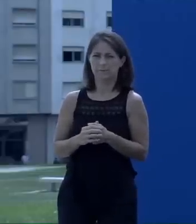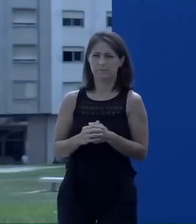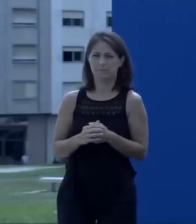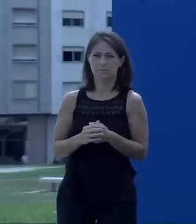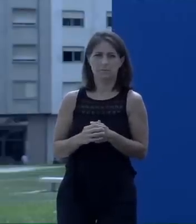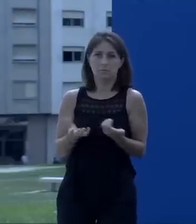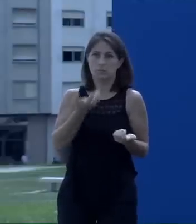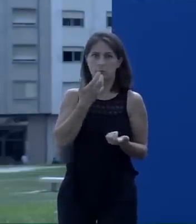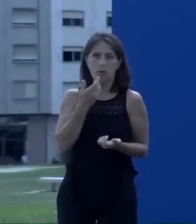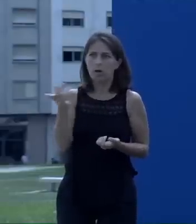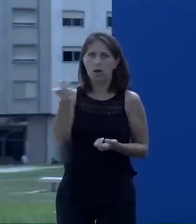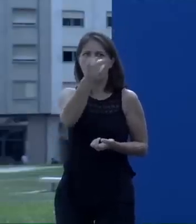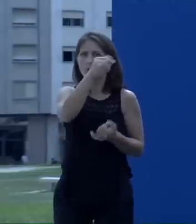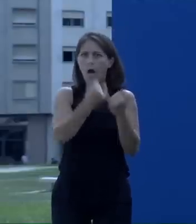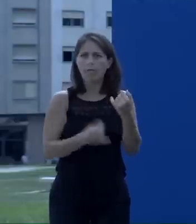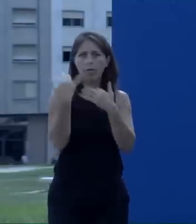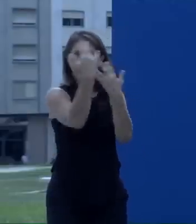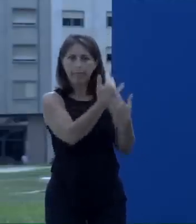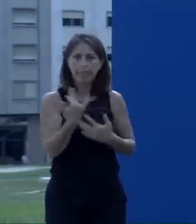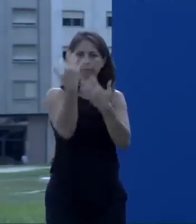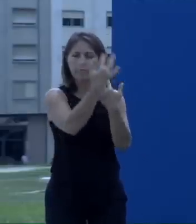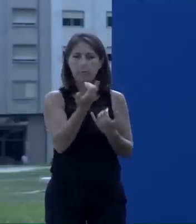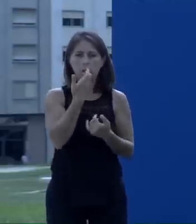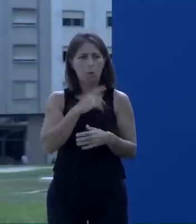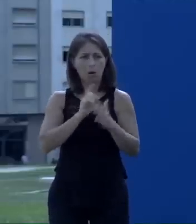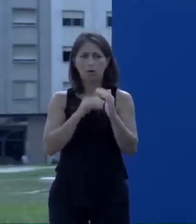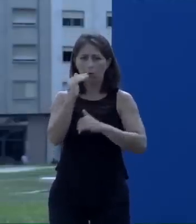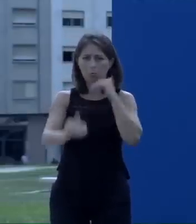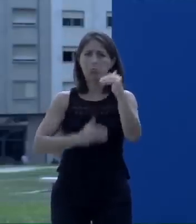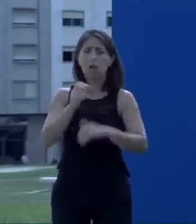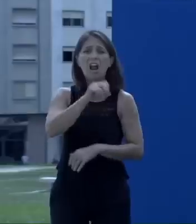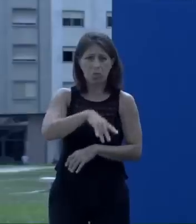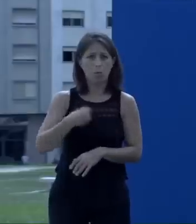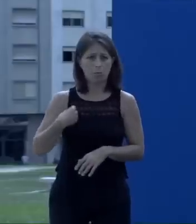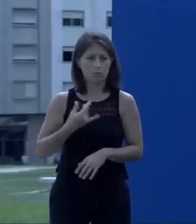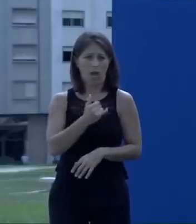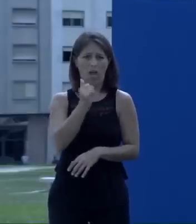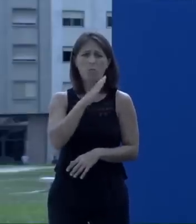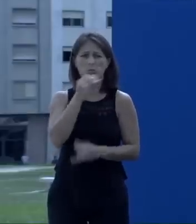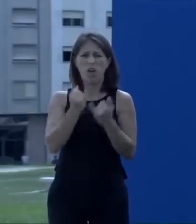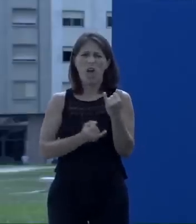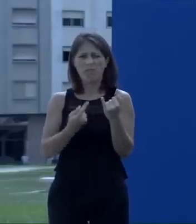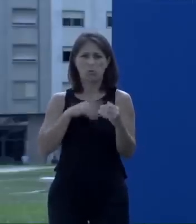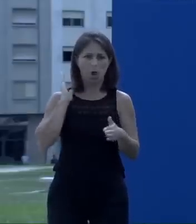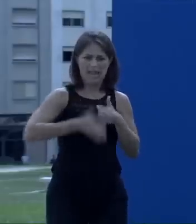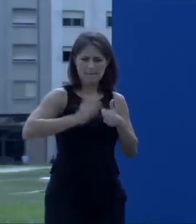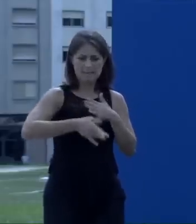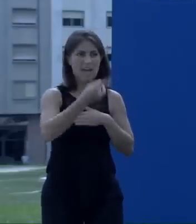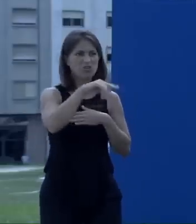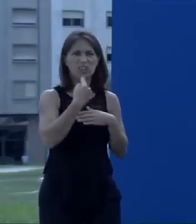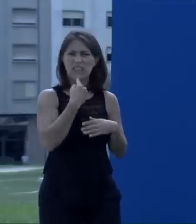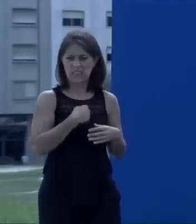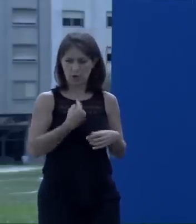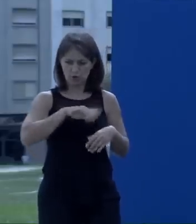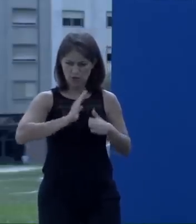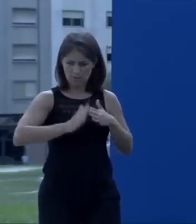por máis de que nos intentasen convencer que había leis que non podíamos superar, temos razón a pesar de que había corsés que nos decían que non podíamos superar.